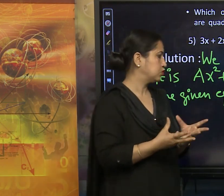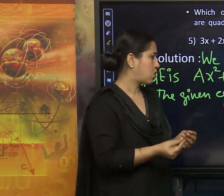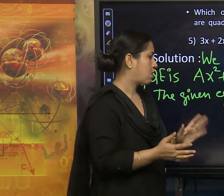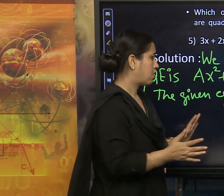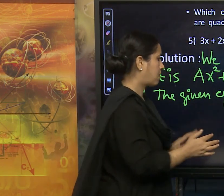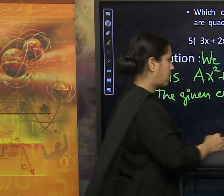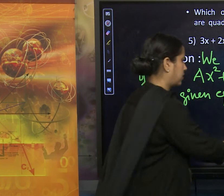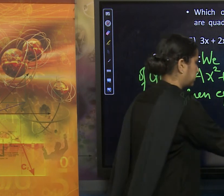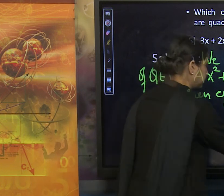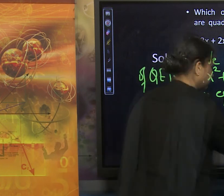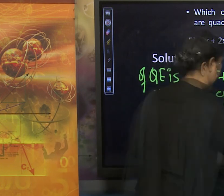अब इसे हल करेंगे।